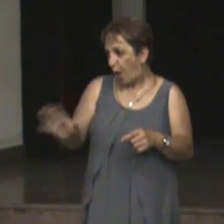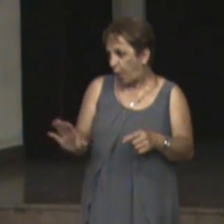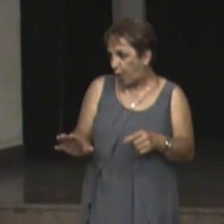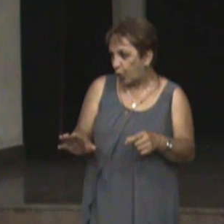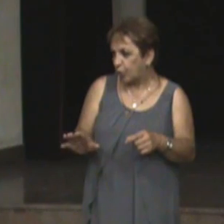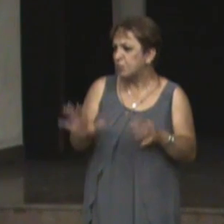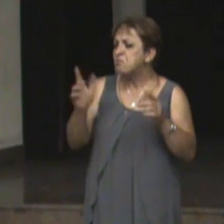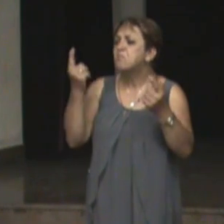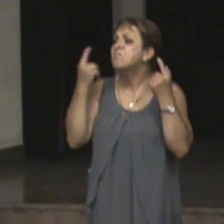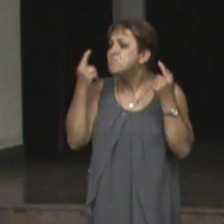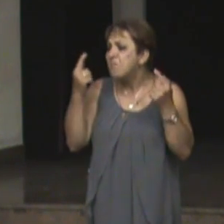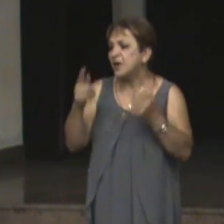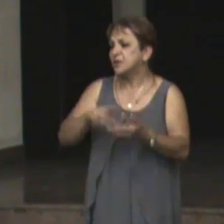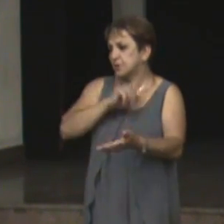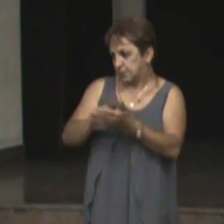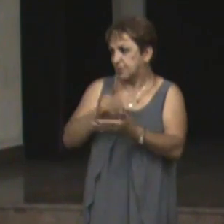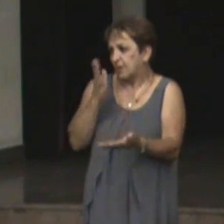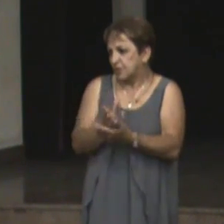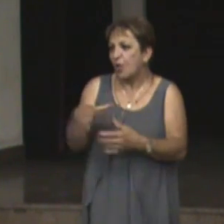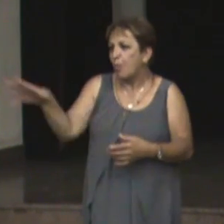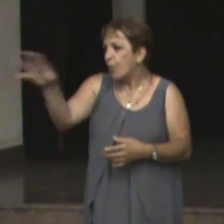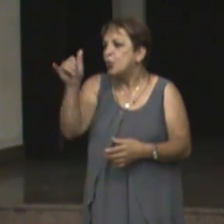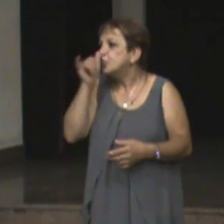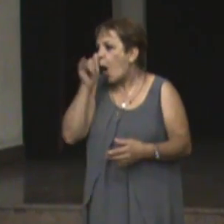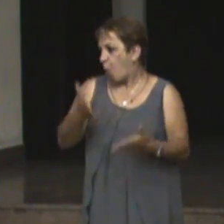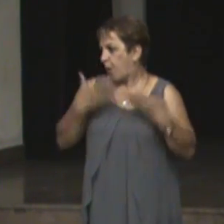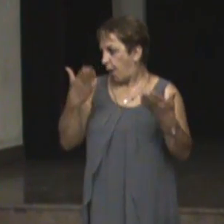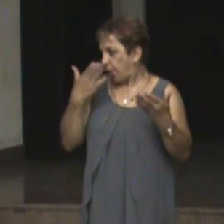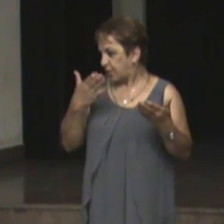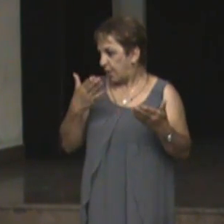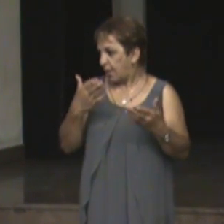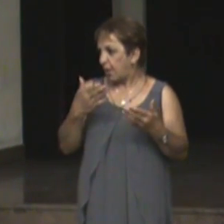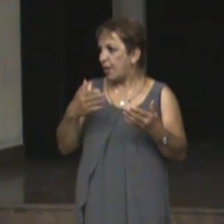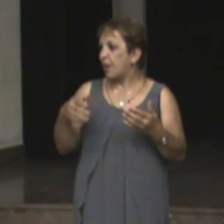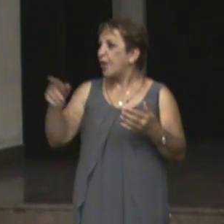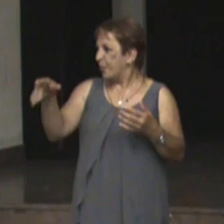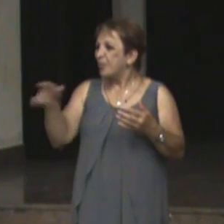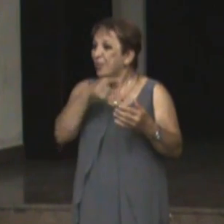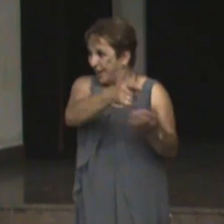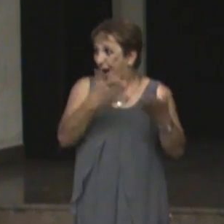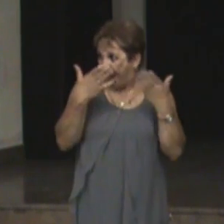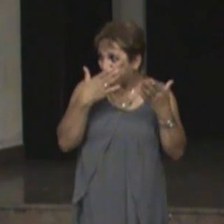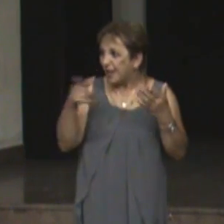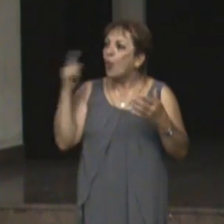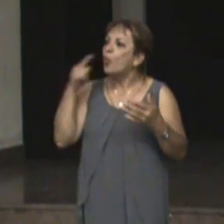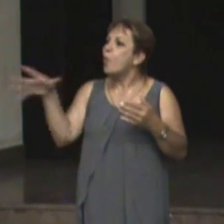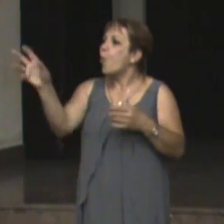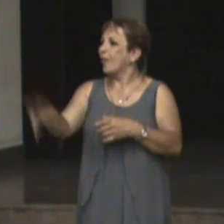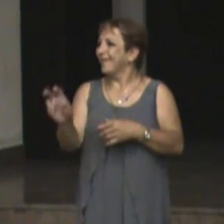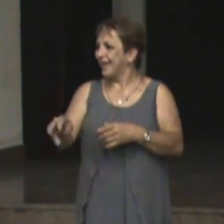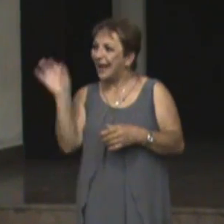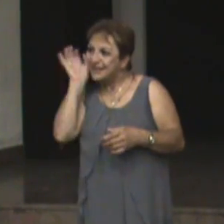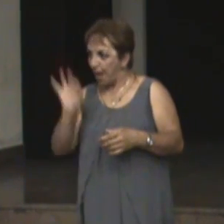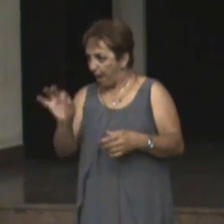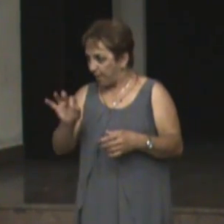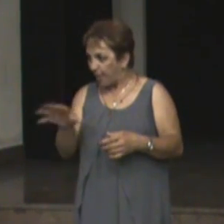Իրապես մեծ խնդիր ունենք։ Թվում է, թե բոլոր տեղերում խոսվում է Աստծո մասին։ Հեռուստատեսությամբ, ռադիոյով,